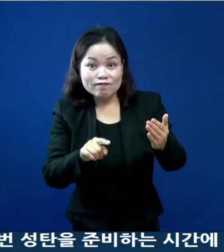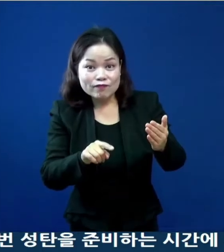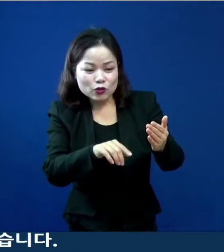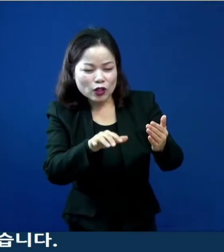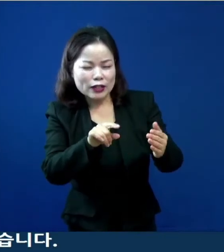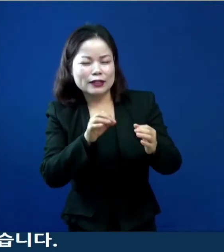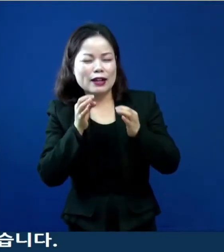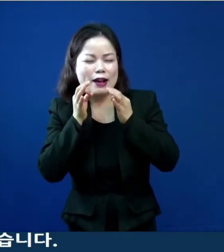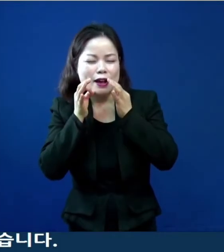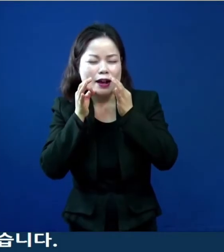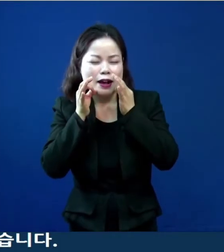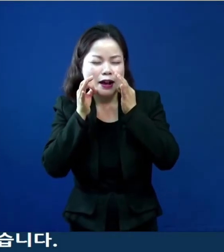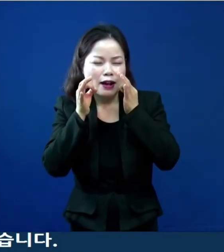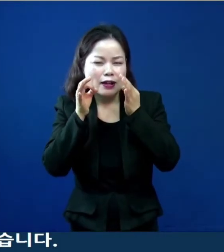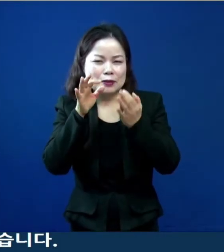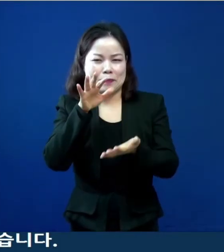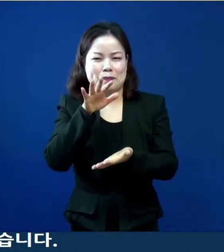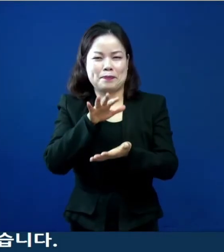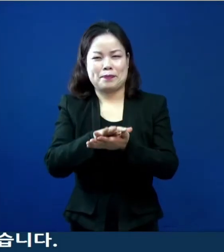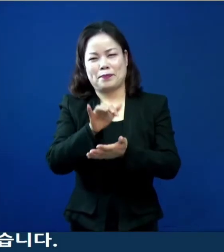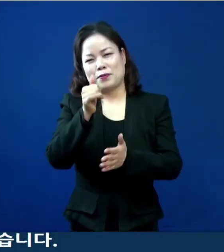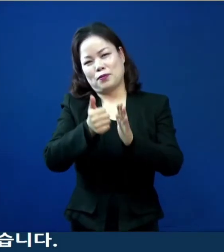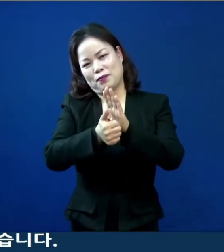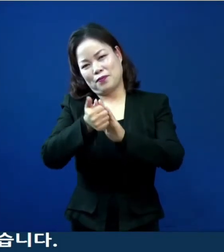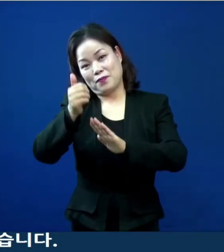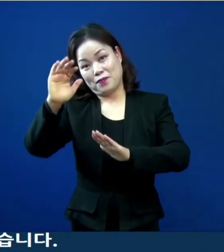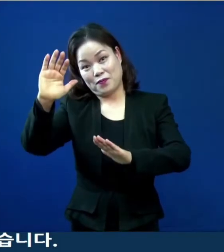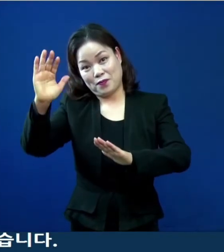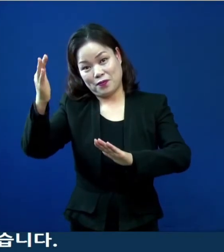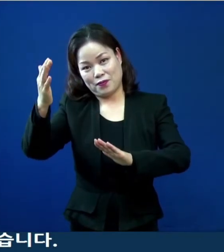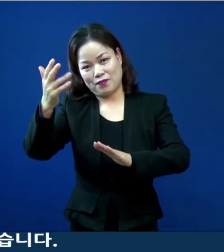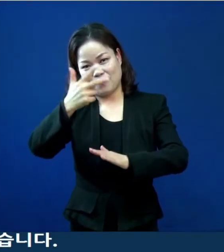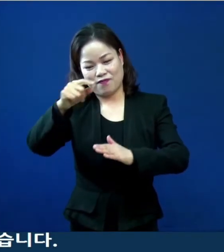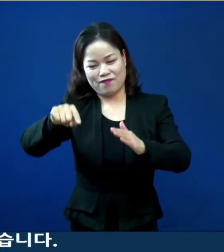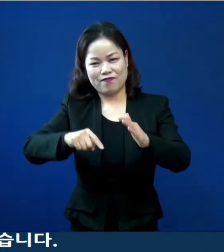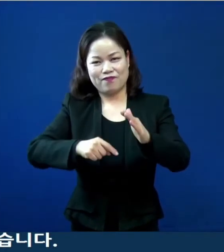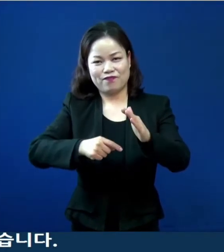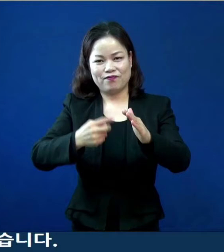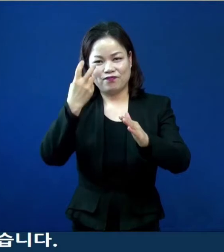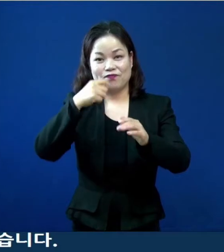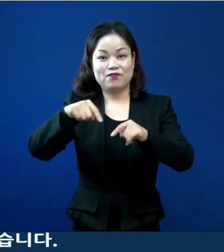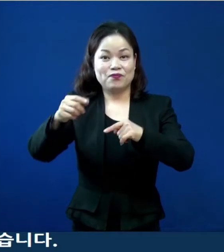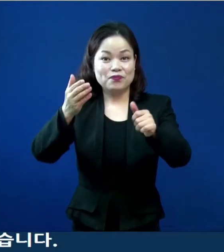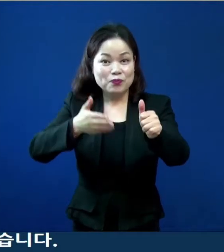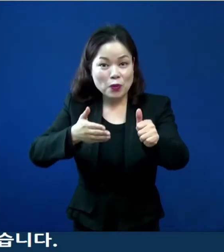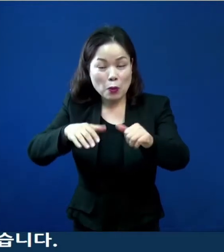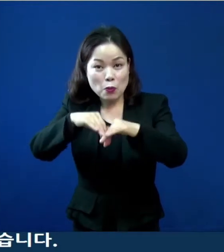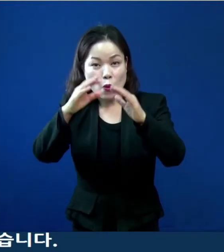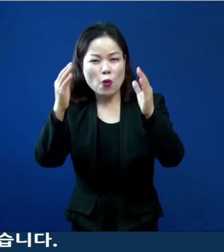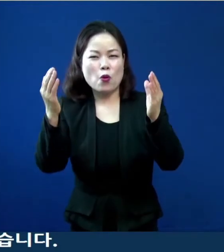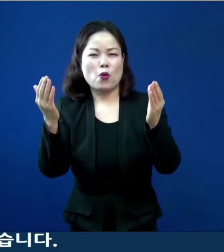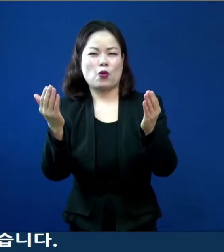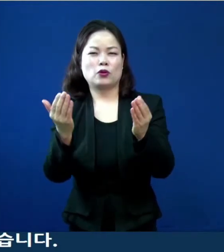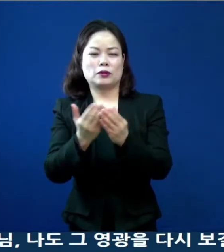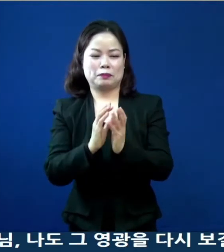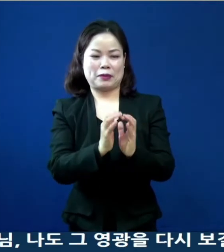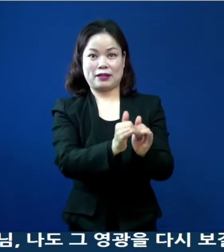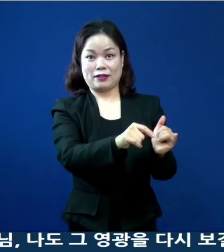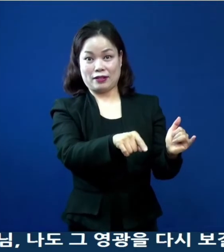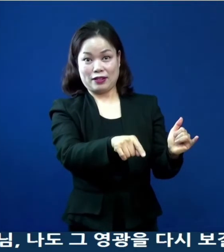있는 간절한 열망이 될 수 있기를 주 안에서 축원합니다. 이 열망을 가진 모든 하나님의